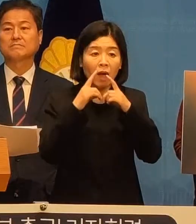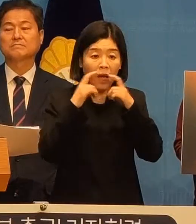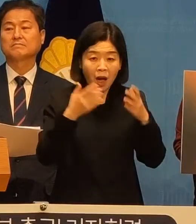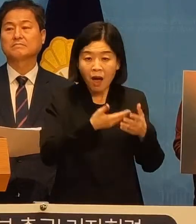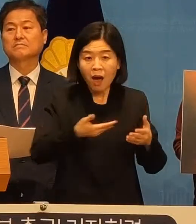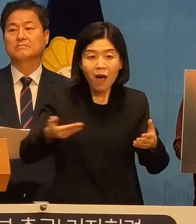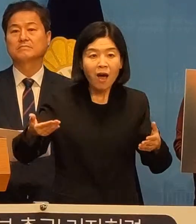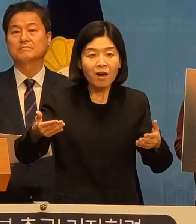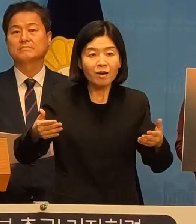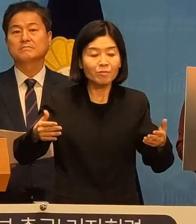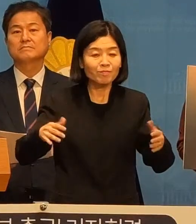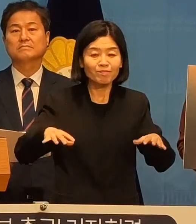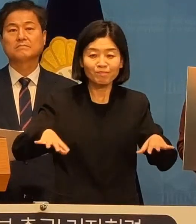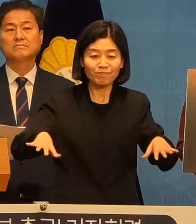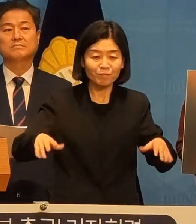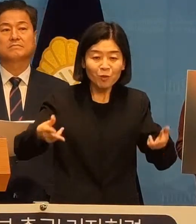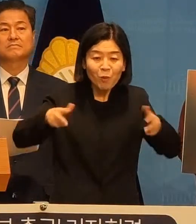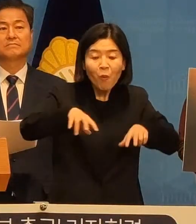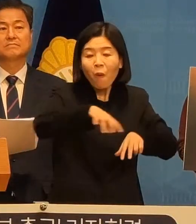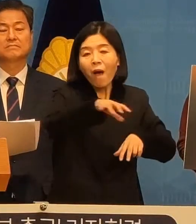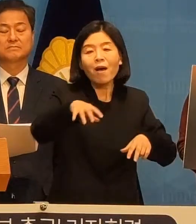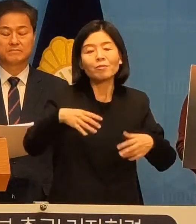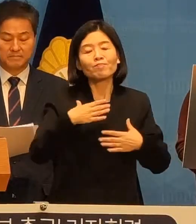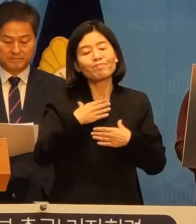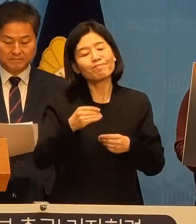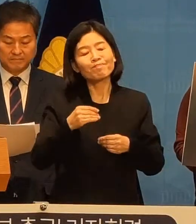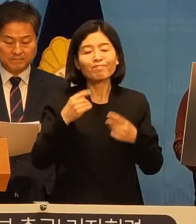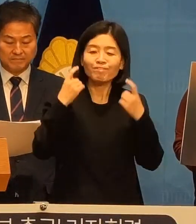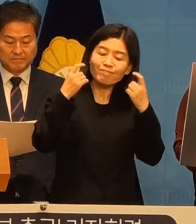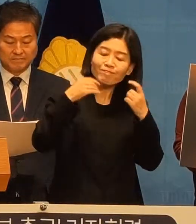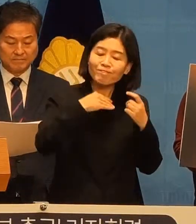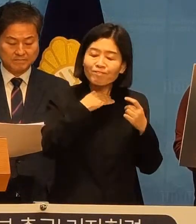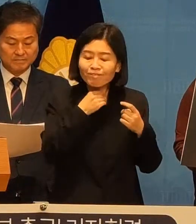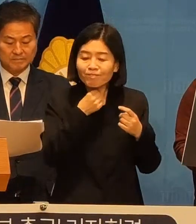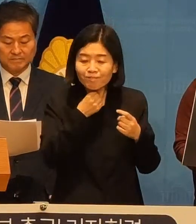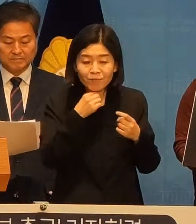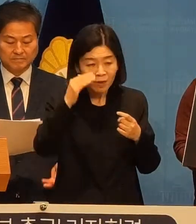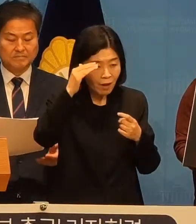시민들한테 무슨 공포를 주는 겁니까? 이런 사업은